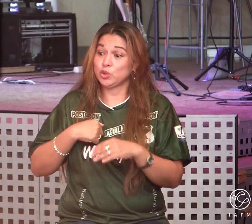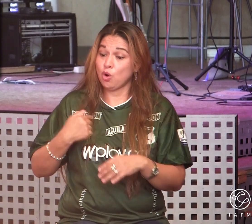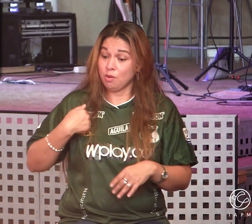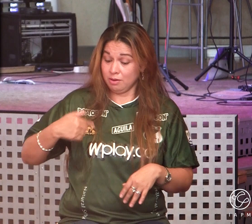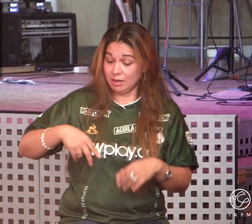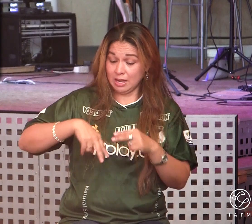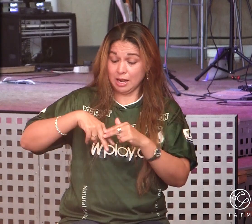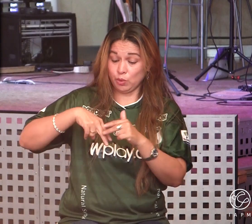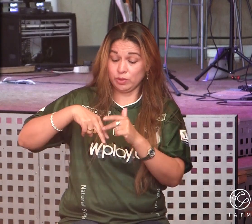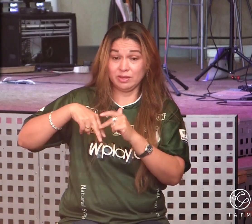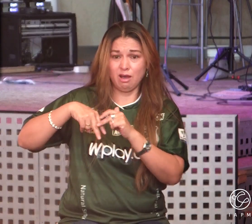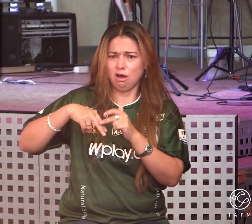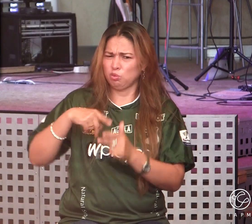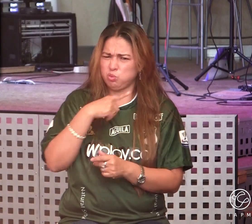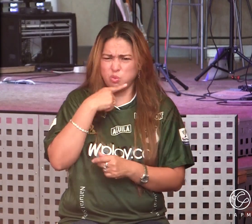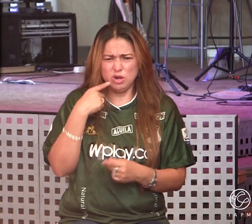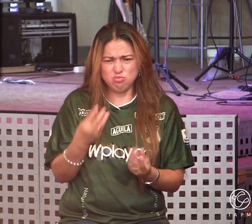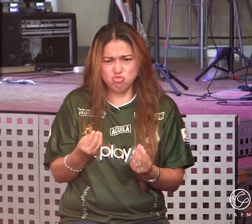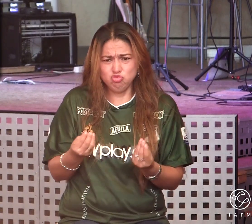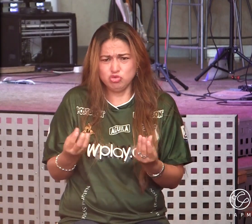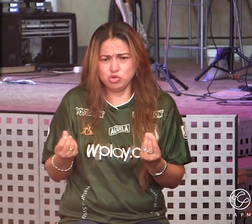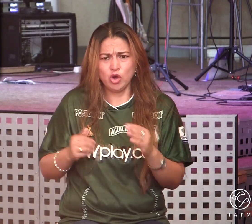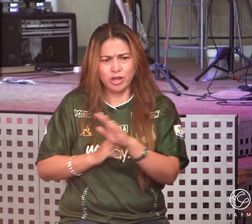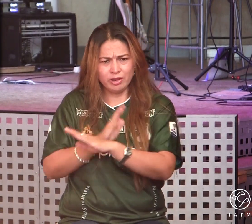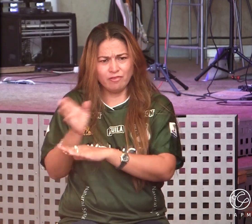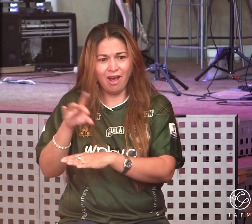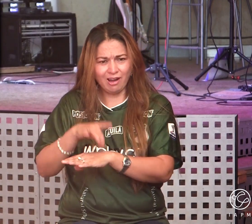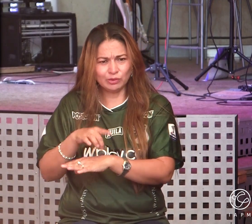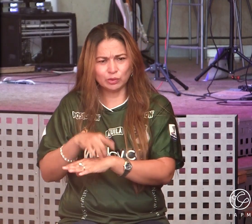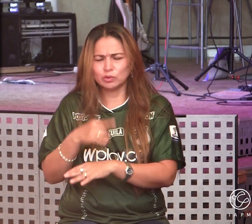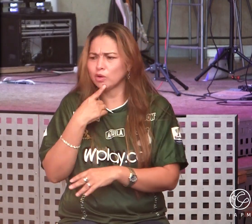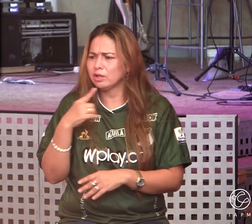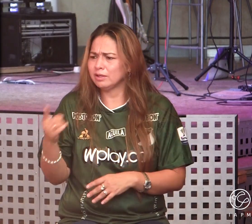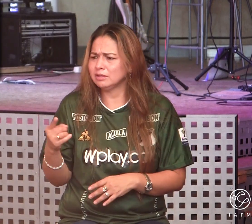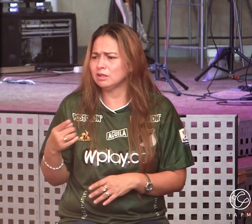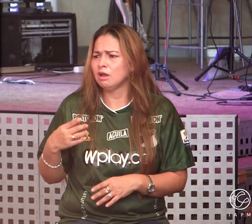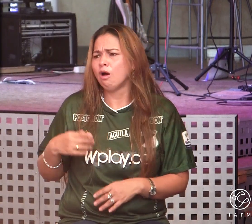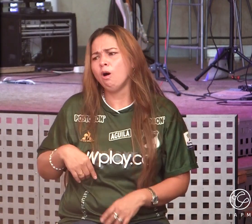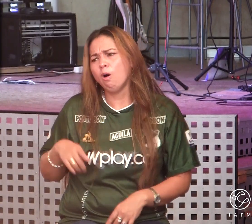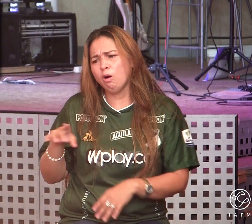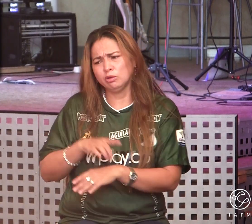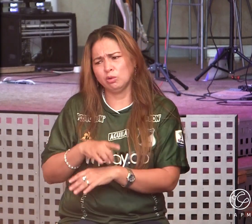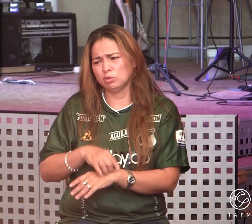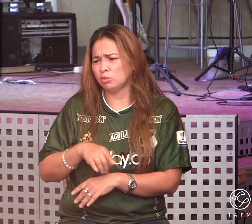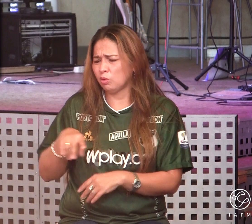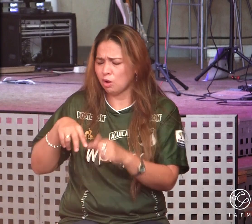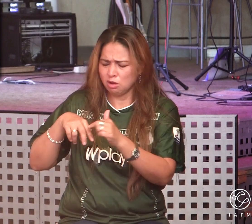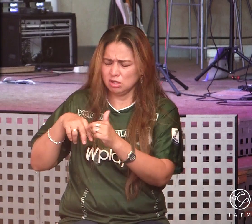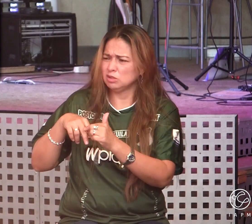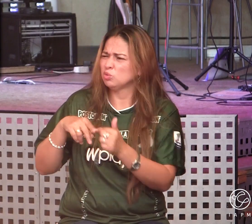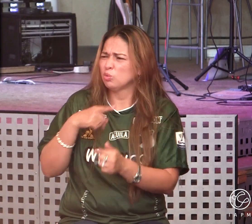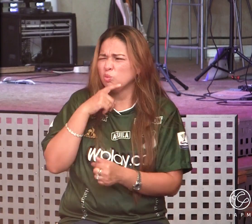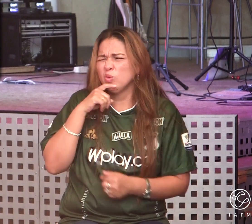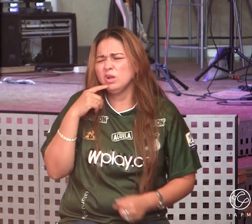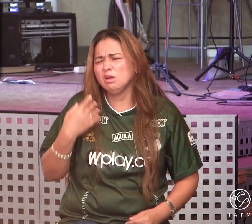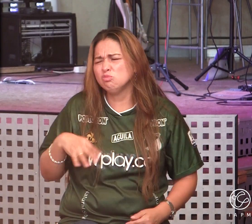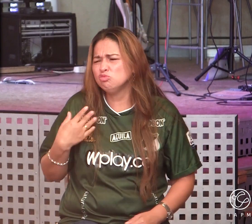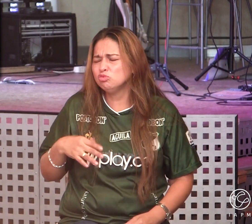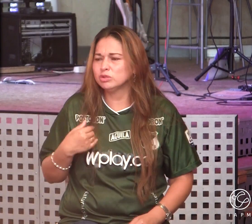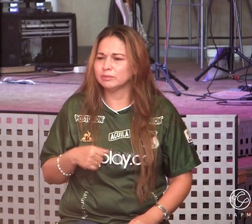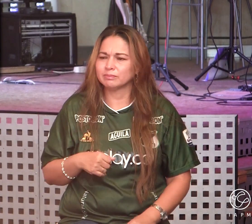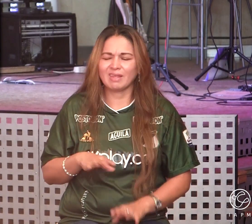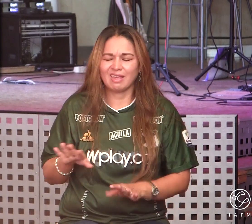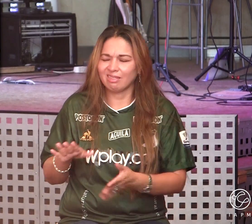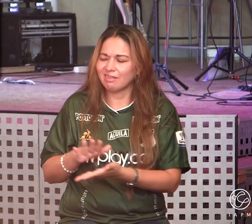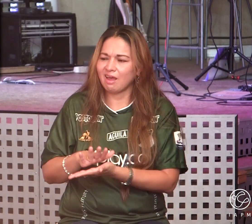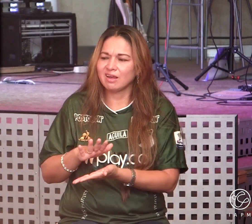El descanso de Dios, un espacio de aumento, un espacio de creatividad, un ambiente de encuentros, un ambiente donde como